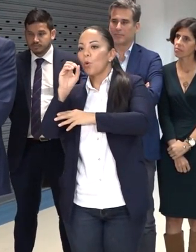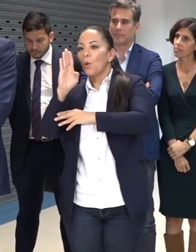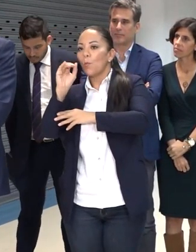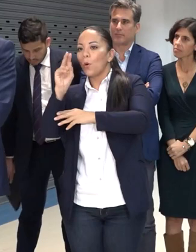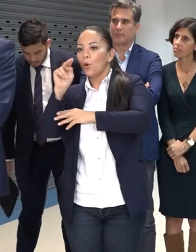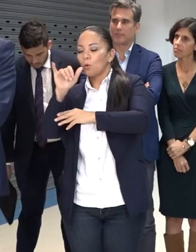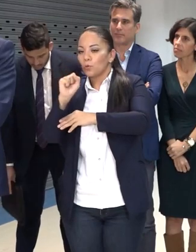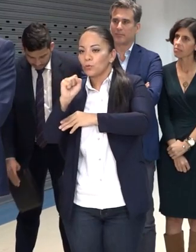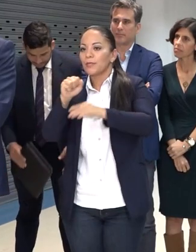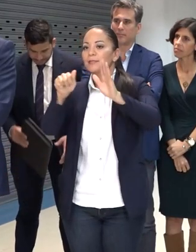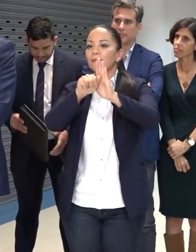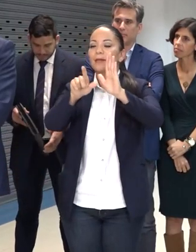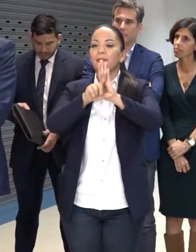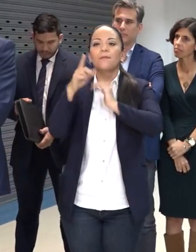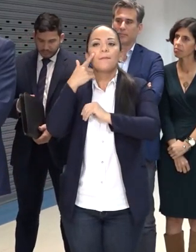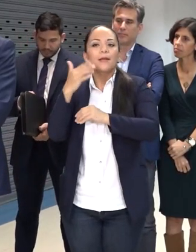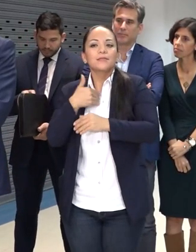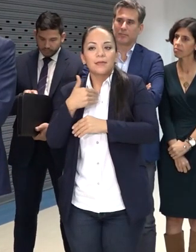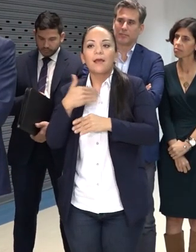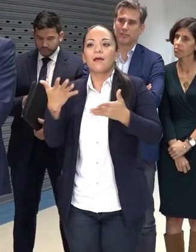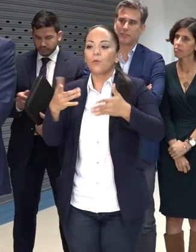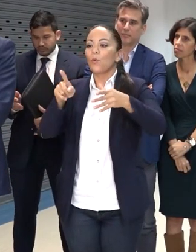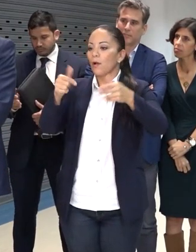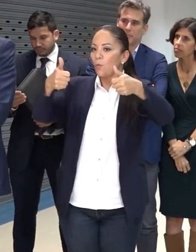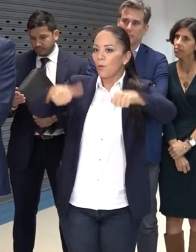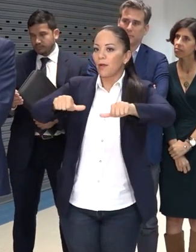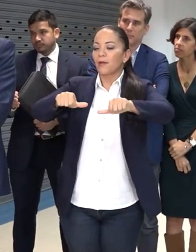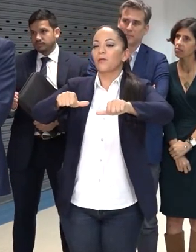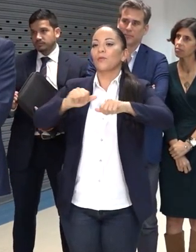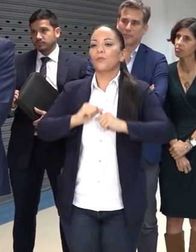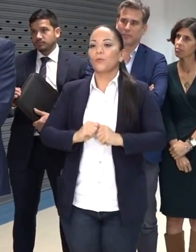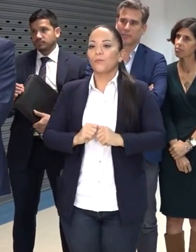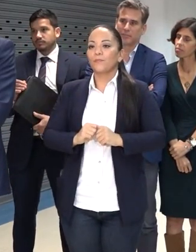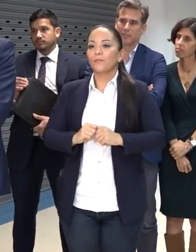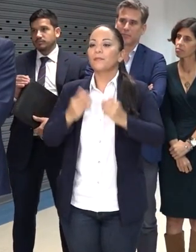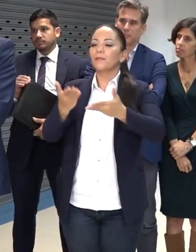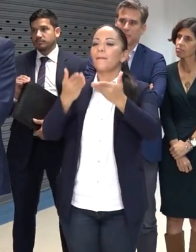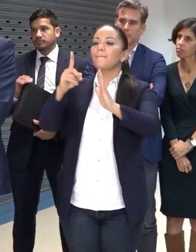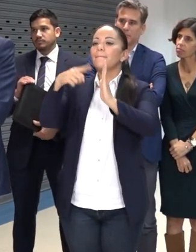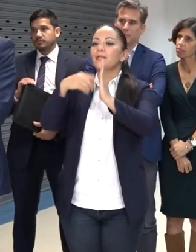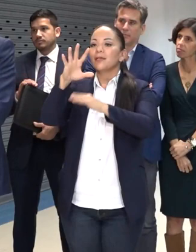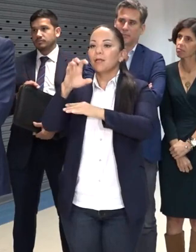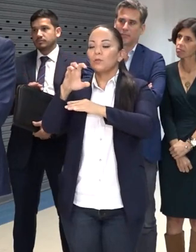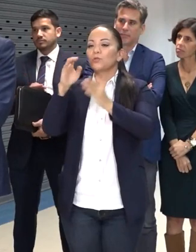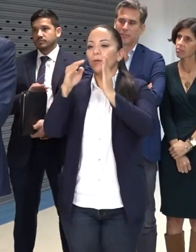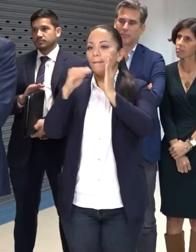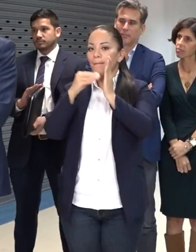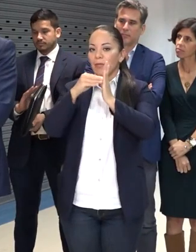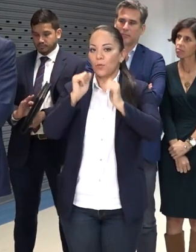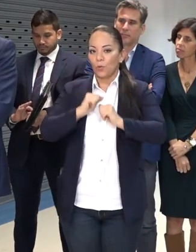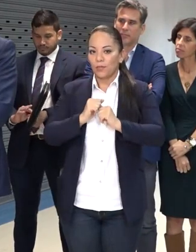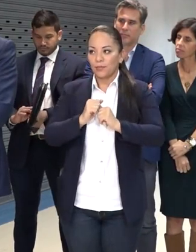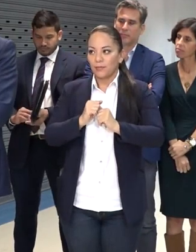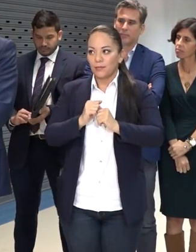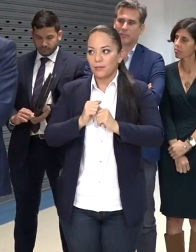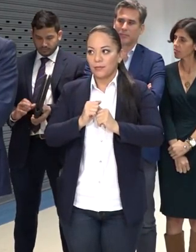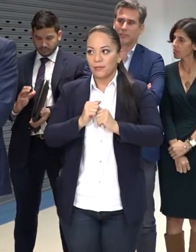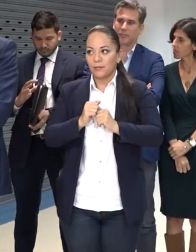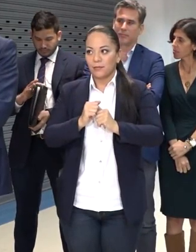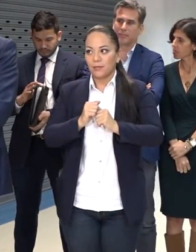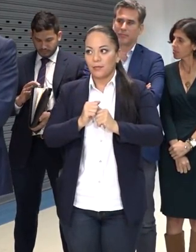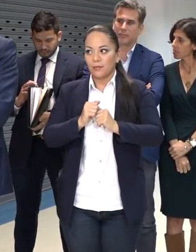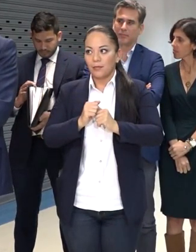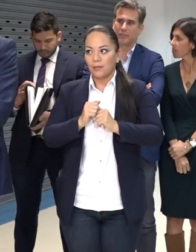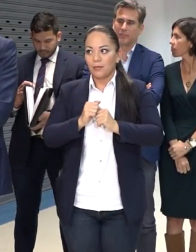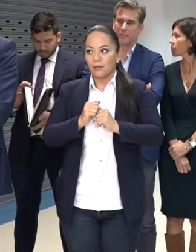Asamblea Legislativa parece que hay un consenso por otorgar 1.500 millones y no los 6.000 que